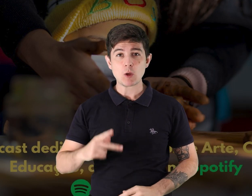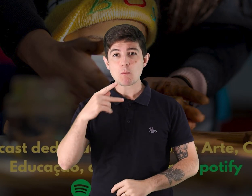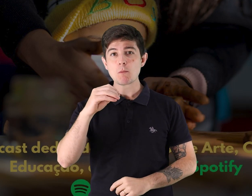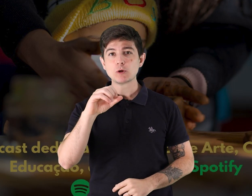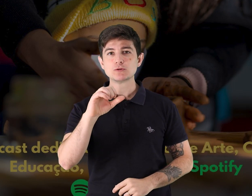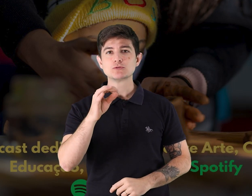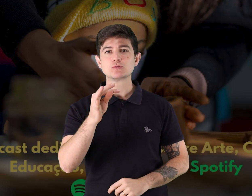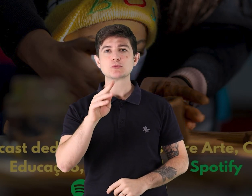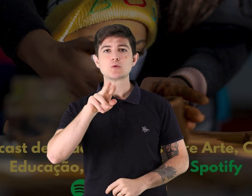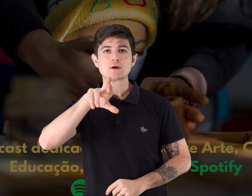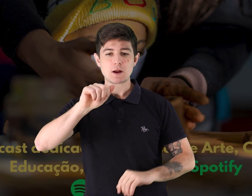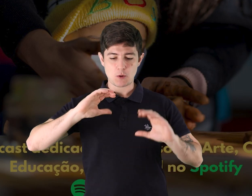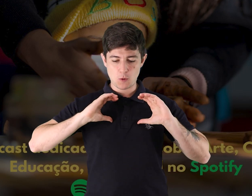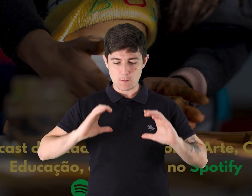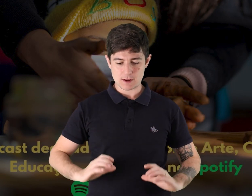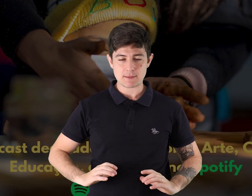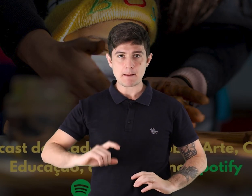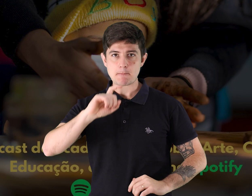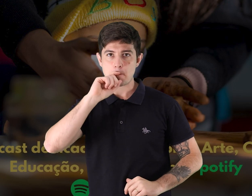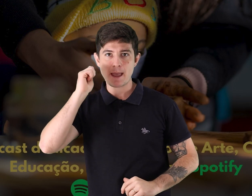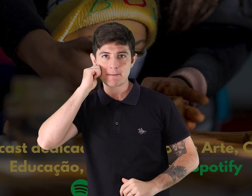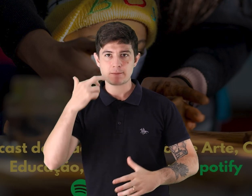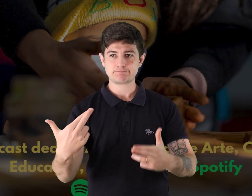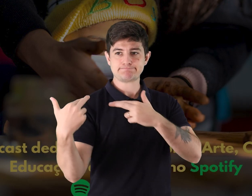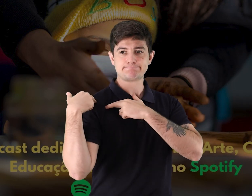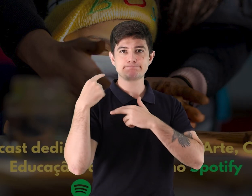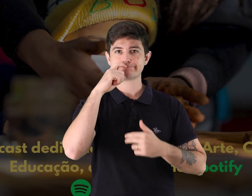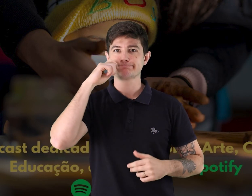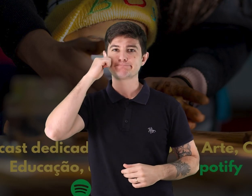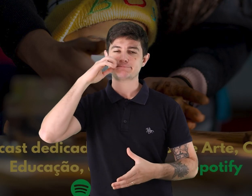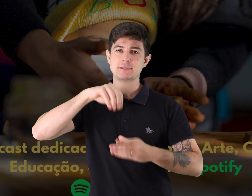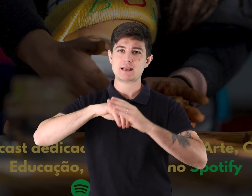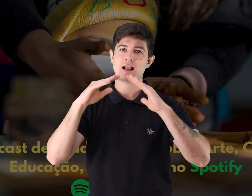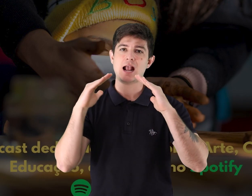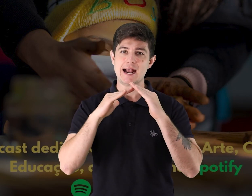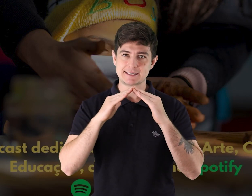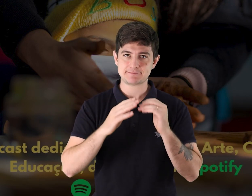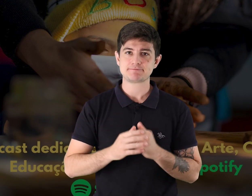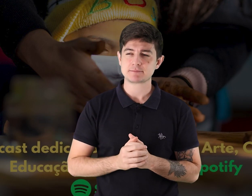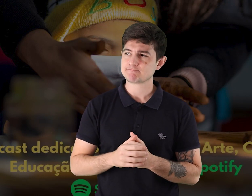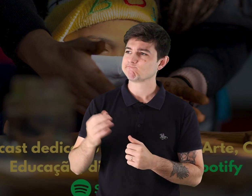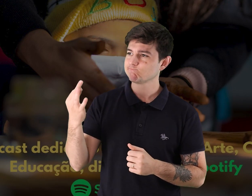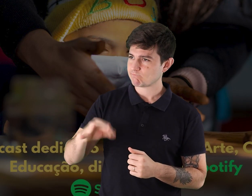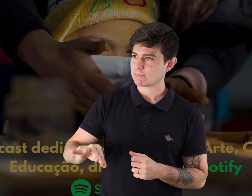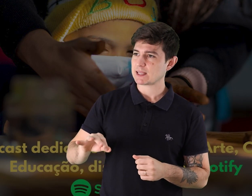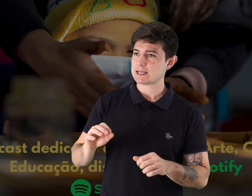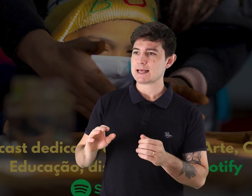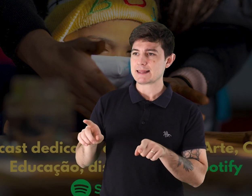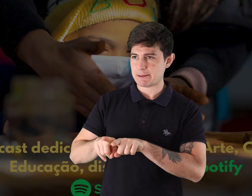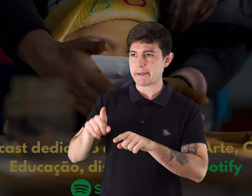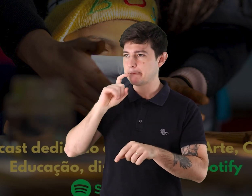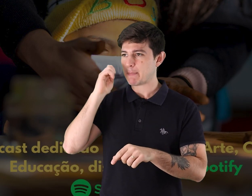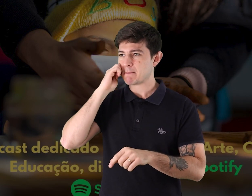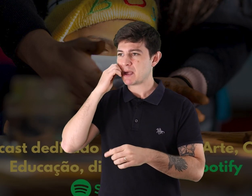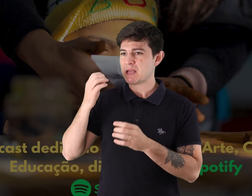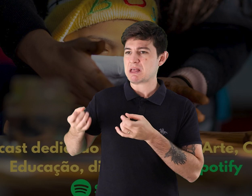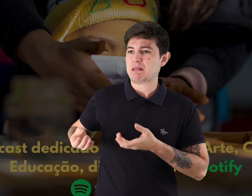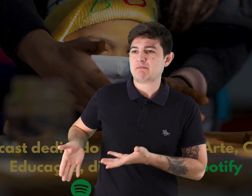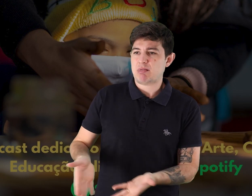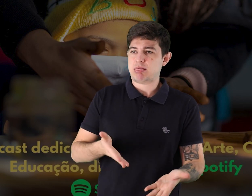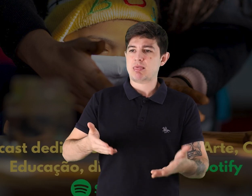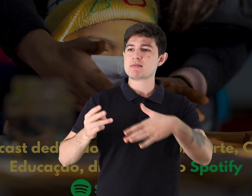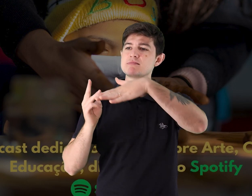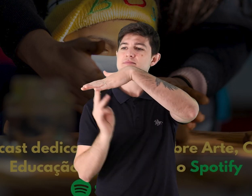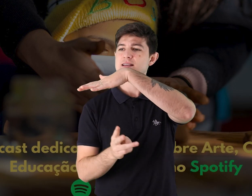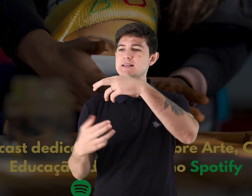de pais exercendo a verdadeira função de pais dentro de casa. Sem querer terceirizar isso para a